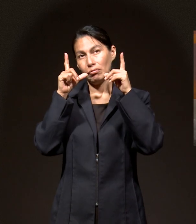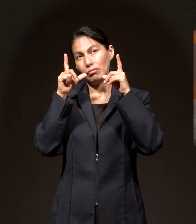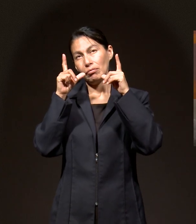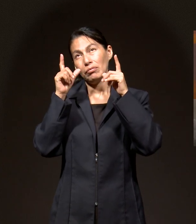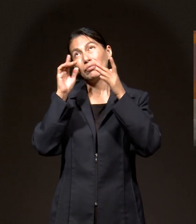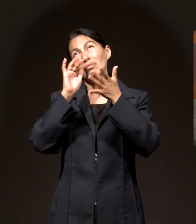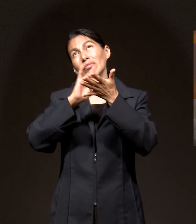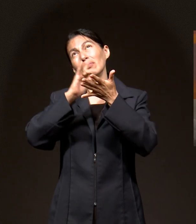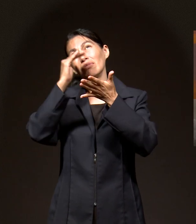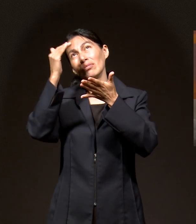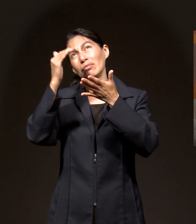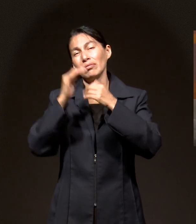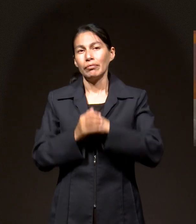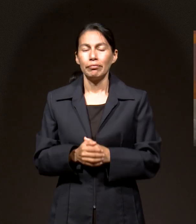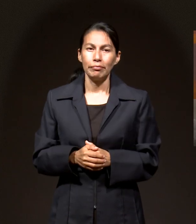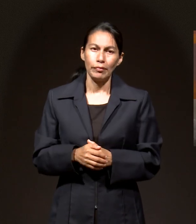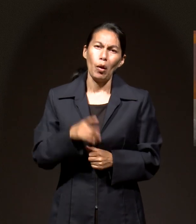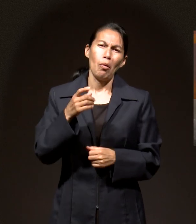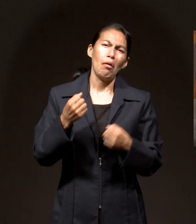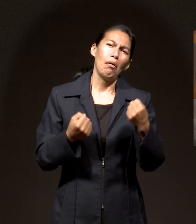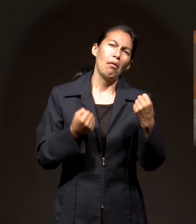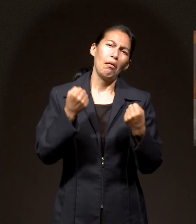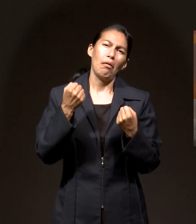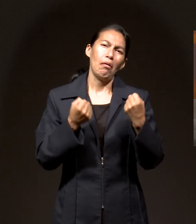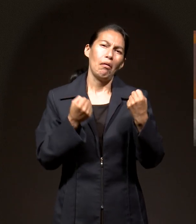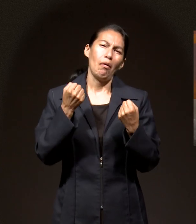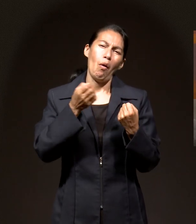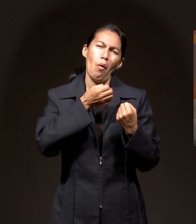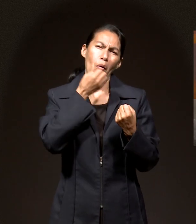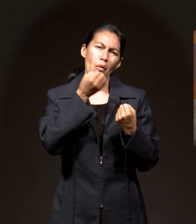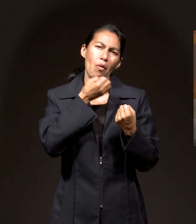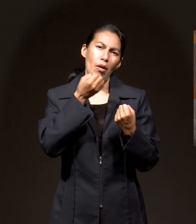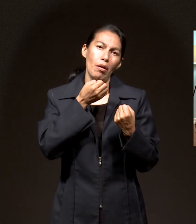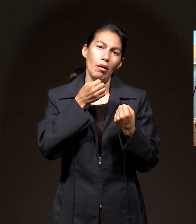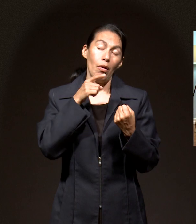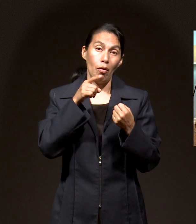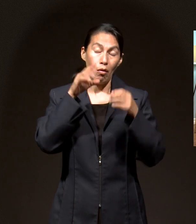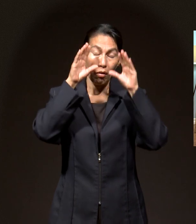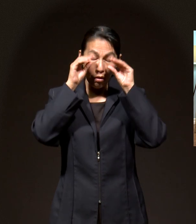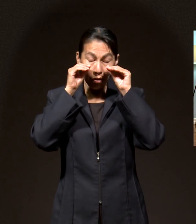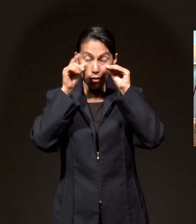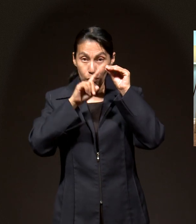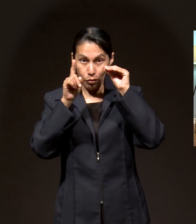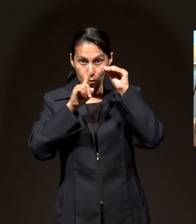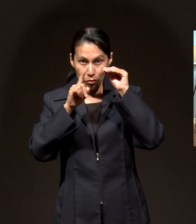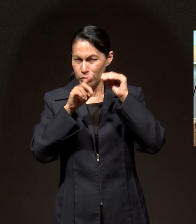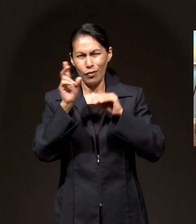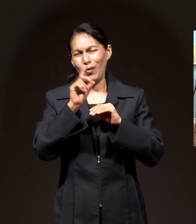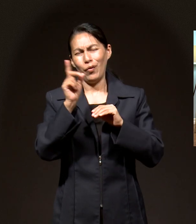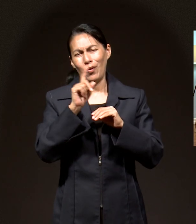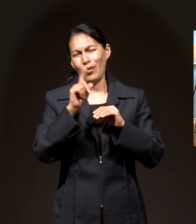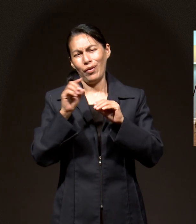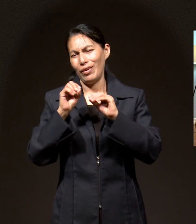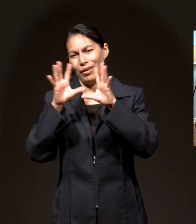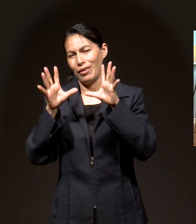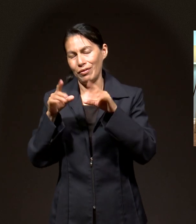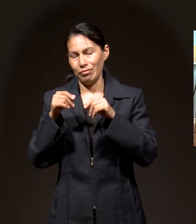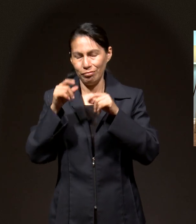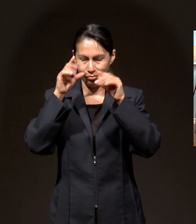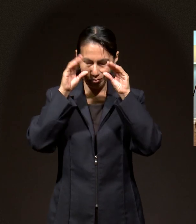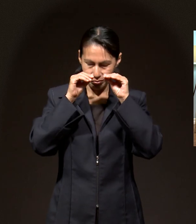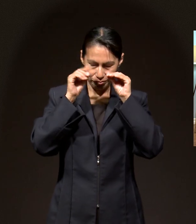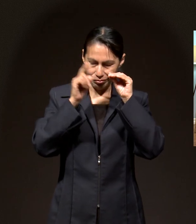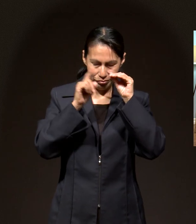antes de salir de casa. Voy en el coche y me acuerdo, ahí mismo. Nada más no cierre los ojos. Claro, no. Cuidado, nada más. Pero, hombre, como un